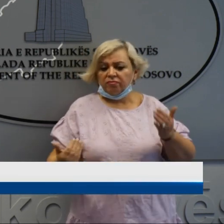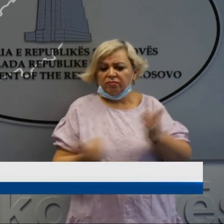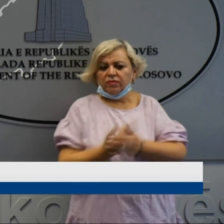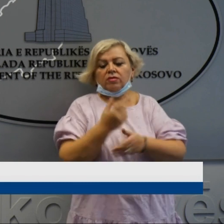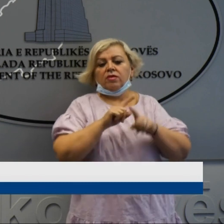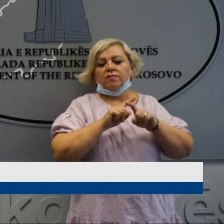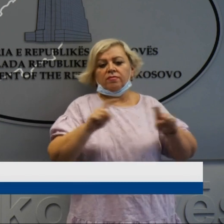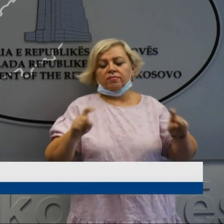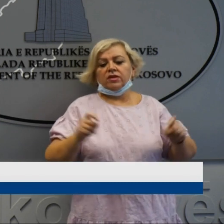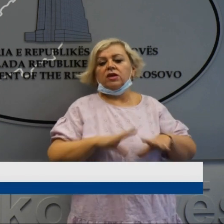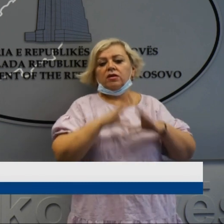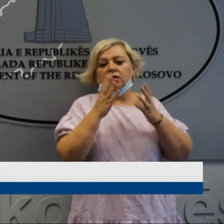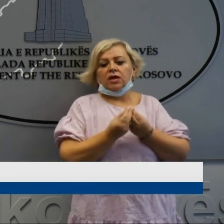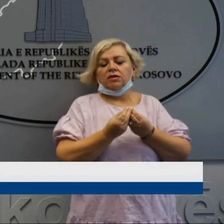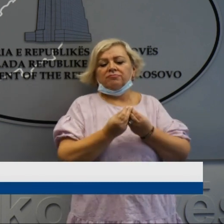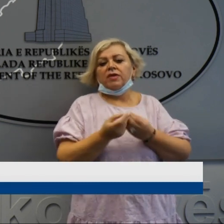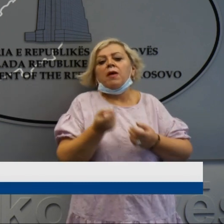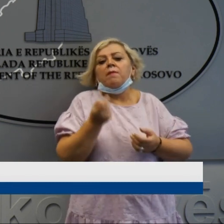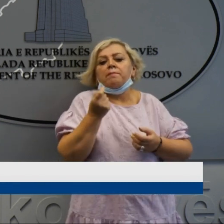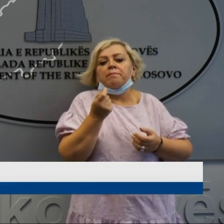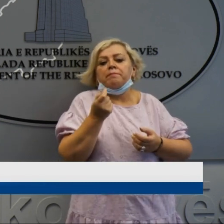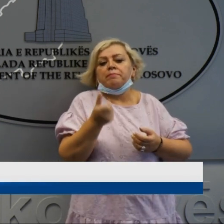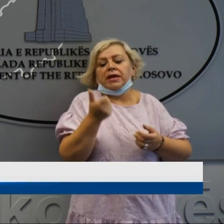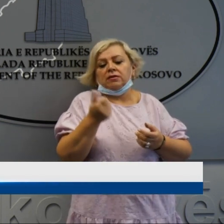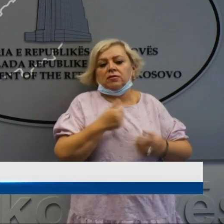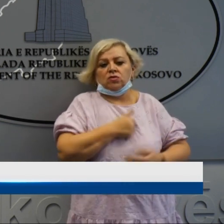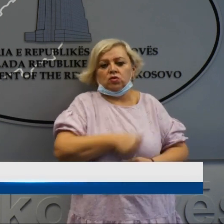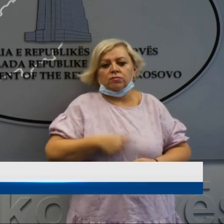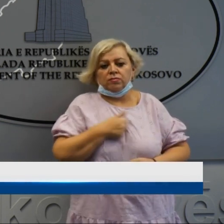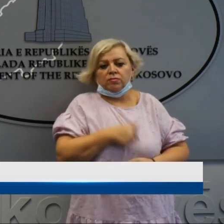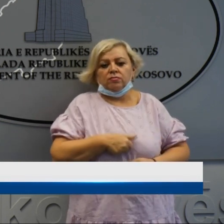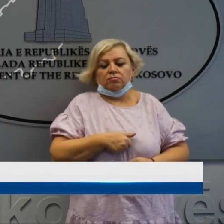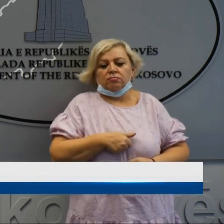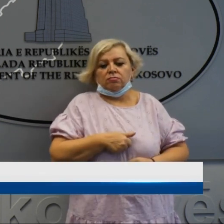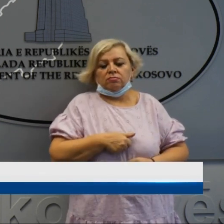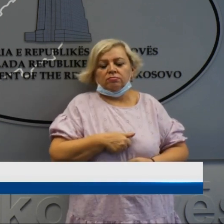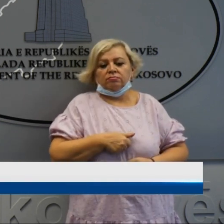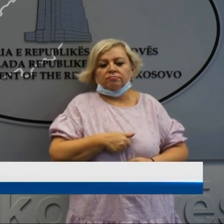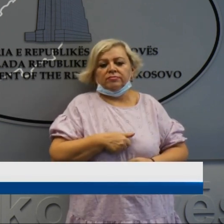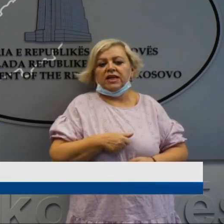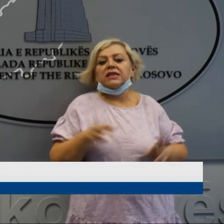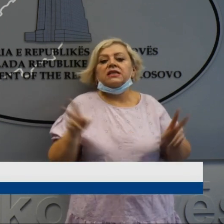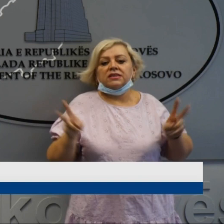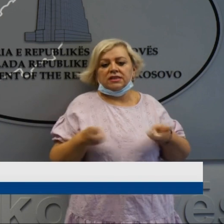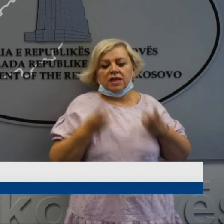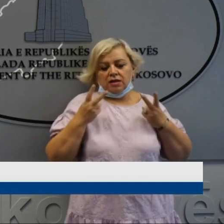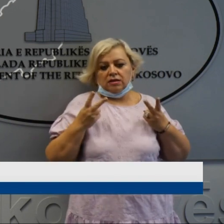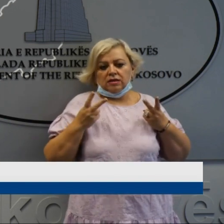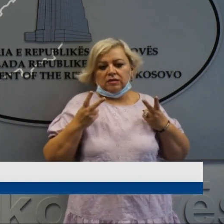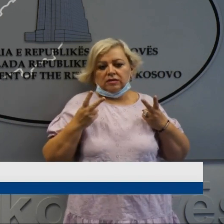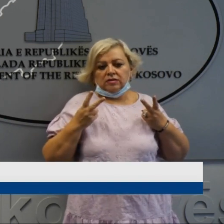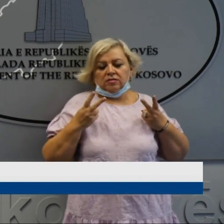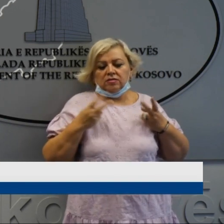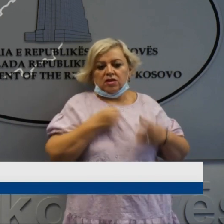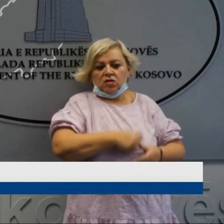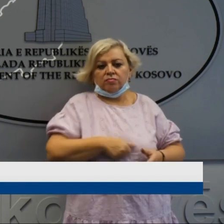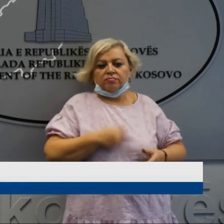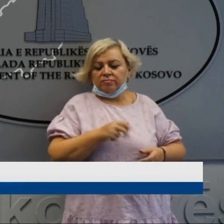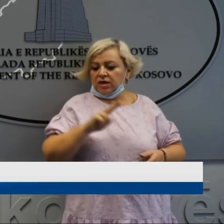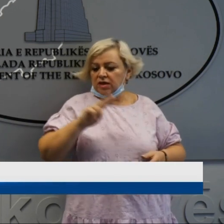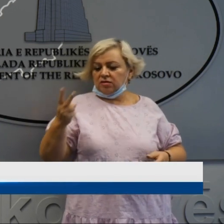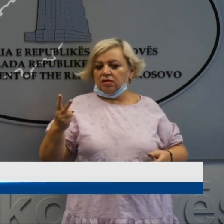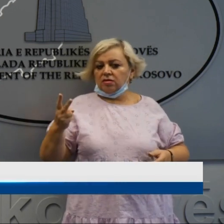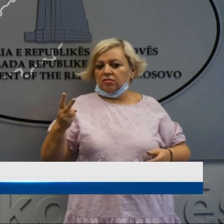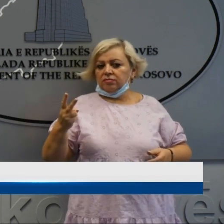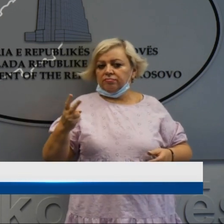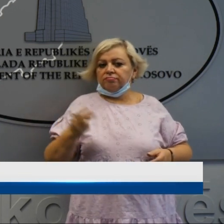reinfektuar, por të gjithë janë me simptome shumë të leta dhe po e përballojnë shumë lehtë sëmundjen, e në anën